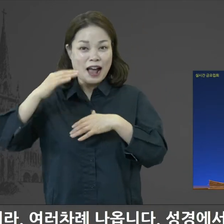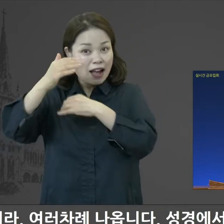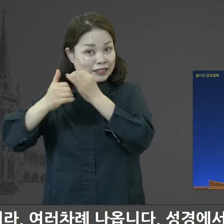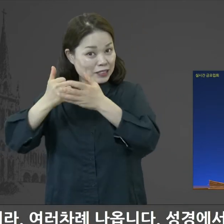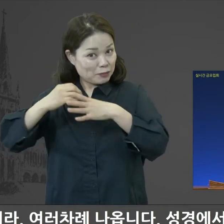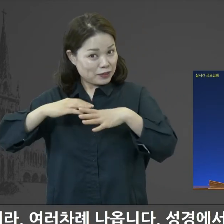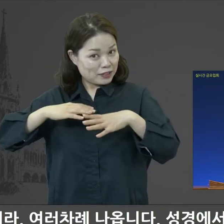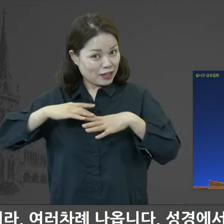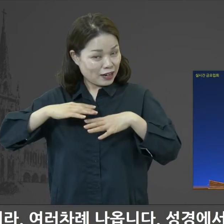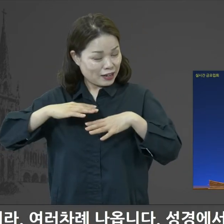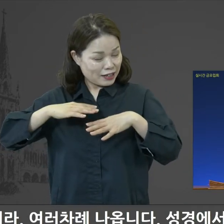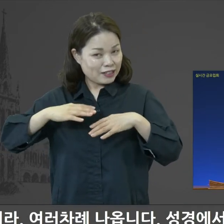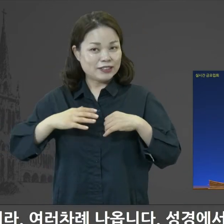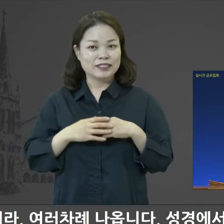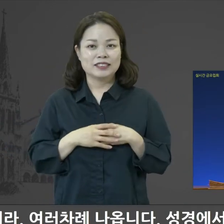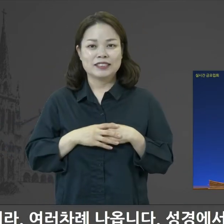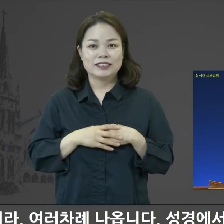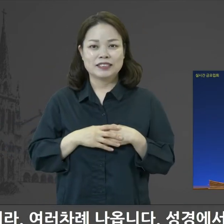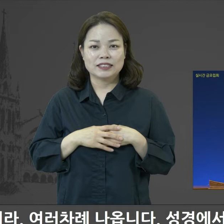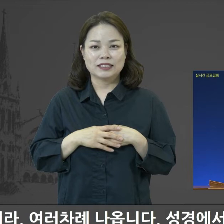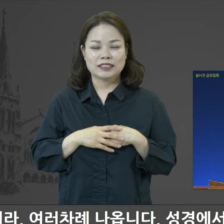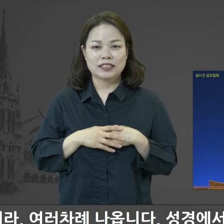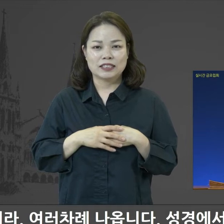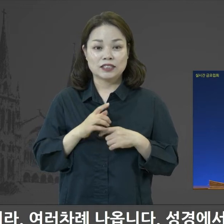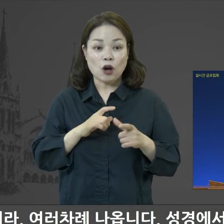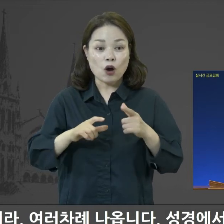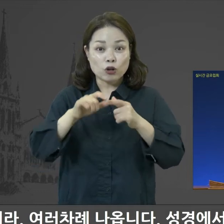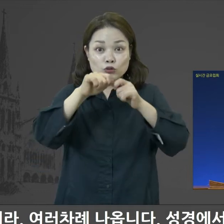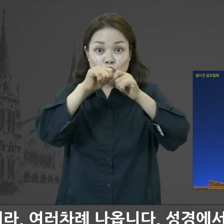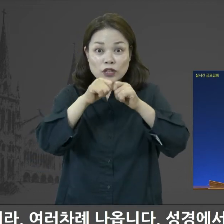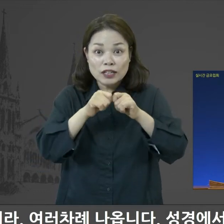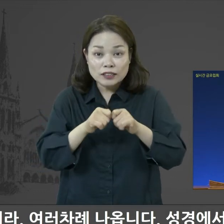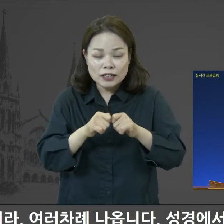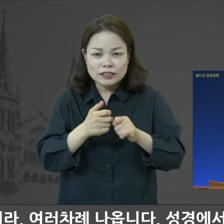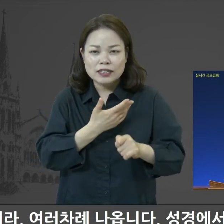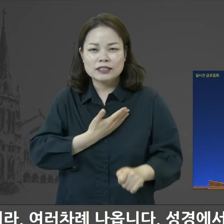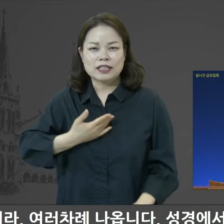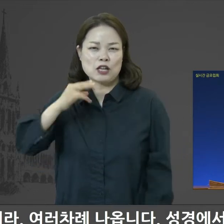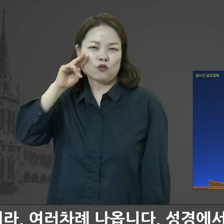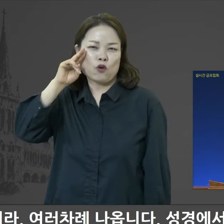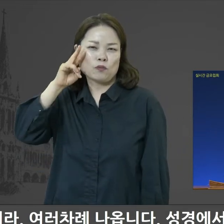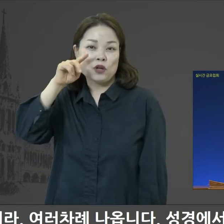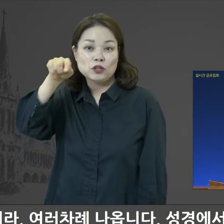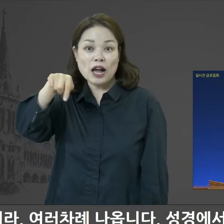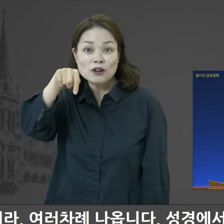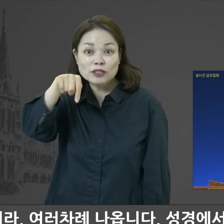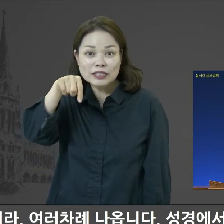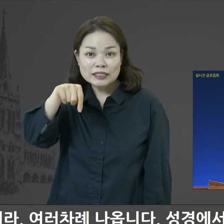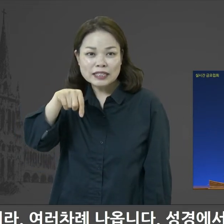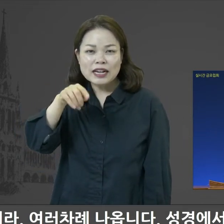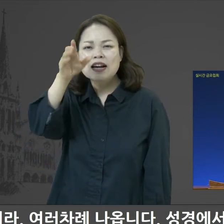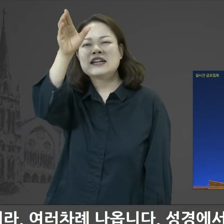이거 여러 번 나오고요. 거기서 또 심지어 더 구체적으로 나가서 사도 바울은 그 중에서도